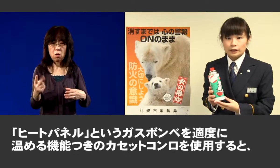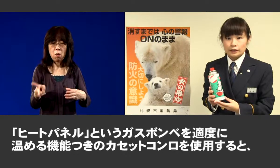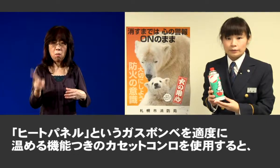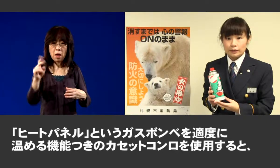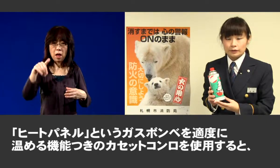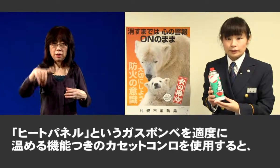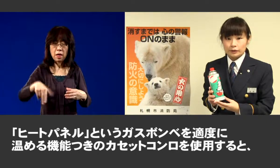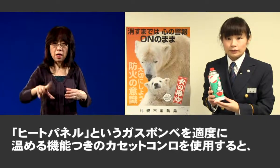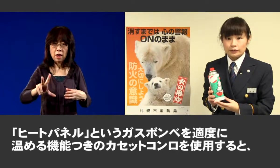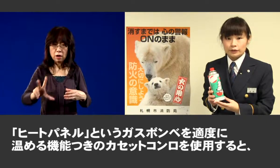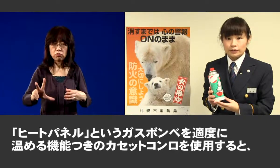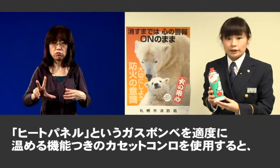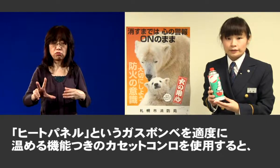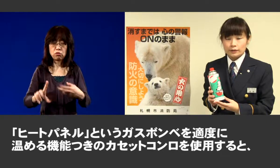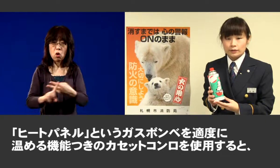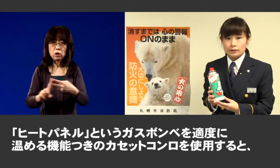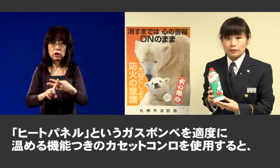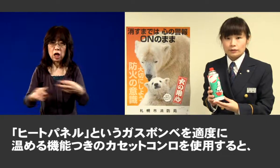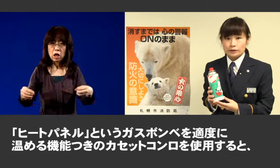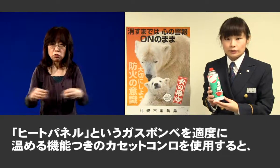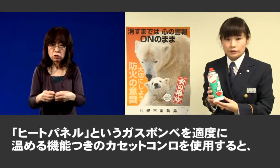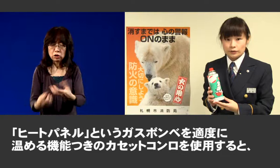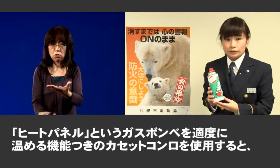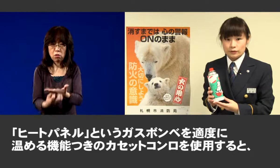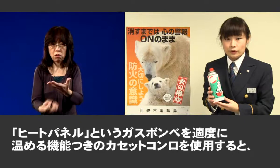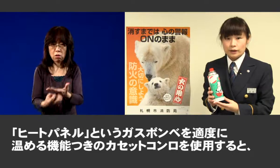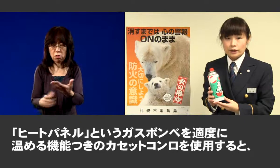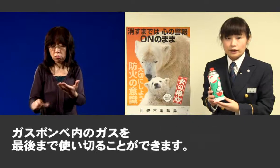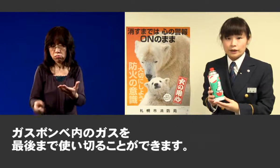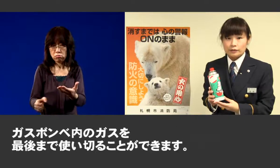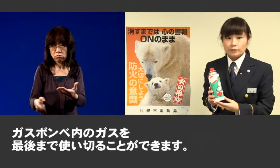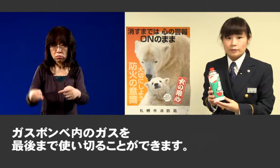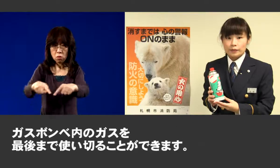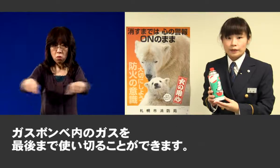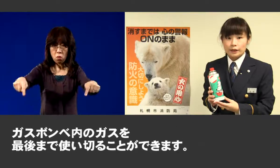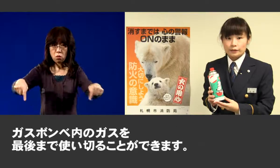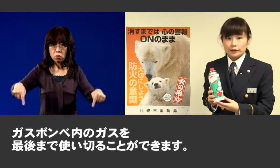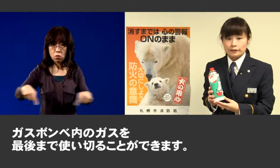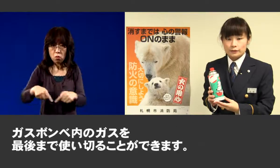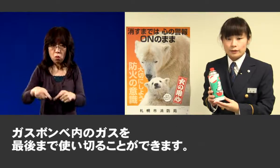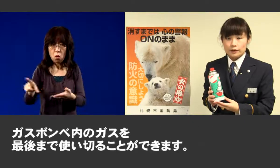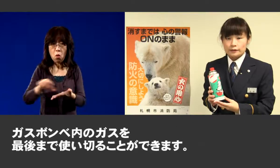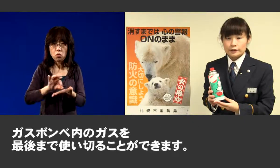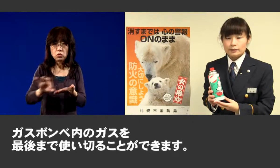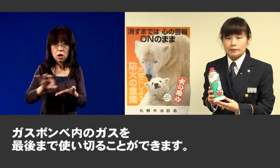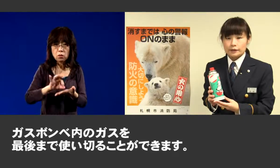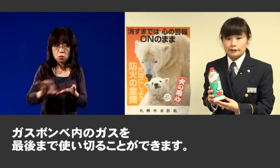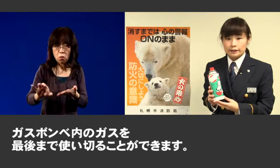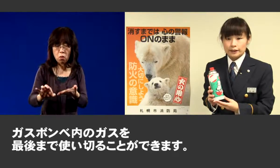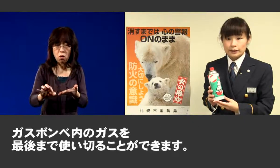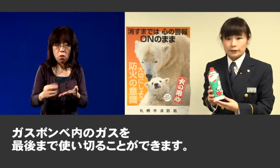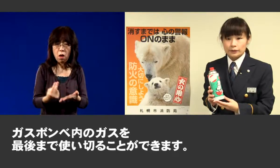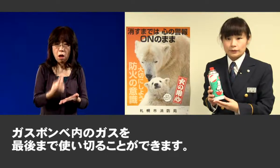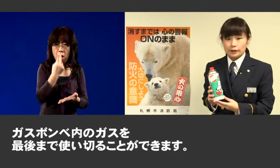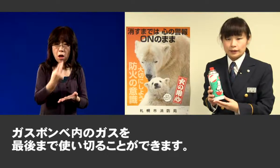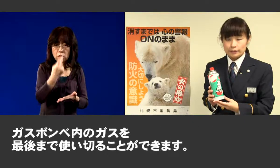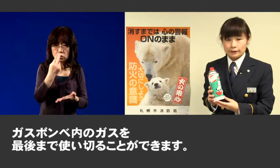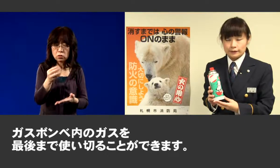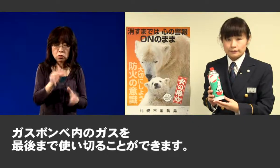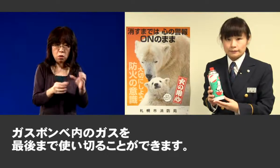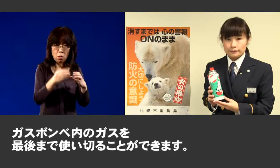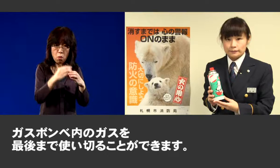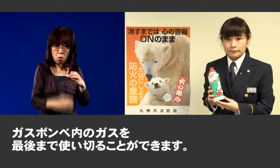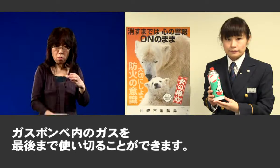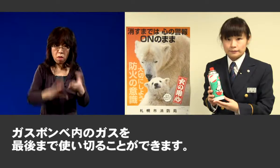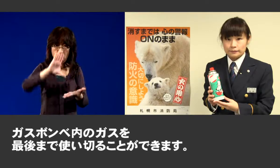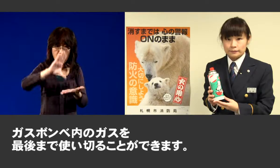度に温める機能付きのカセットコンロを使用すると、ガスボンベ内のガスを最後まで使い切ることができ